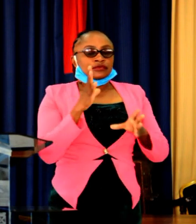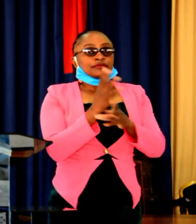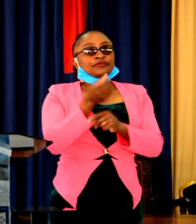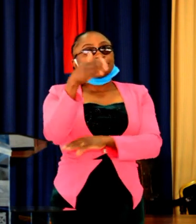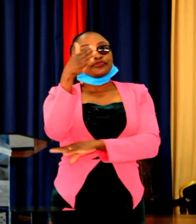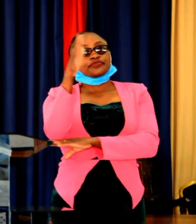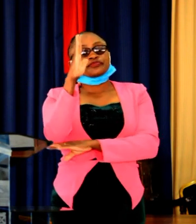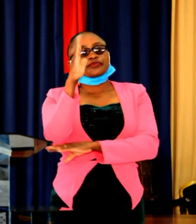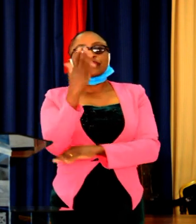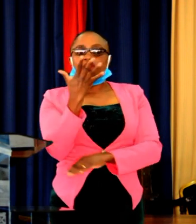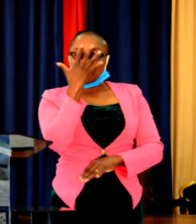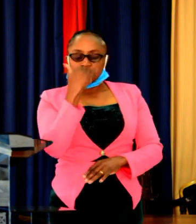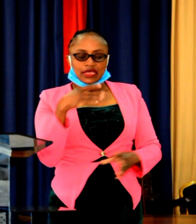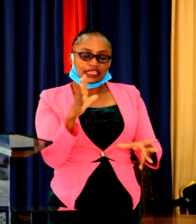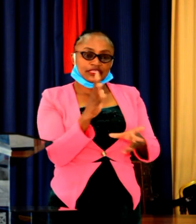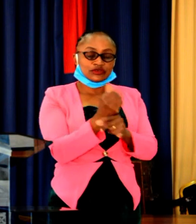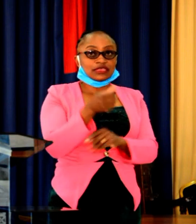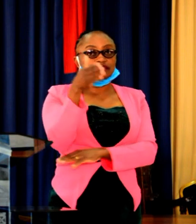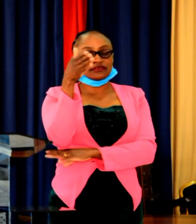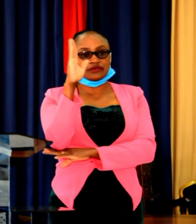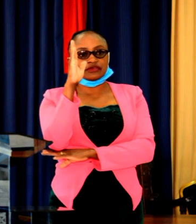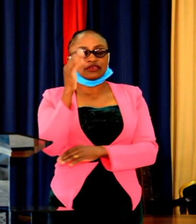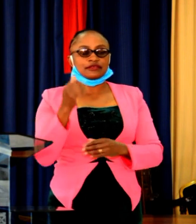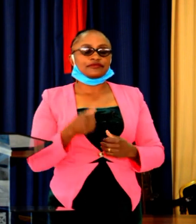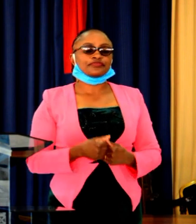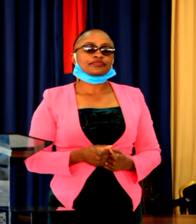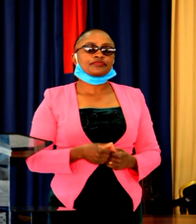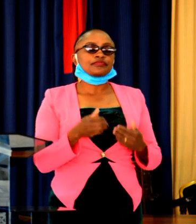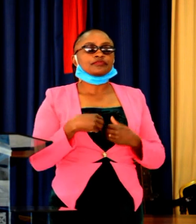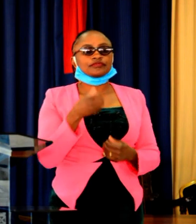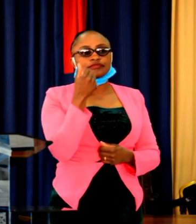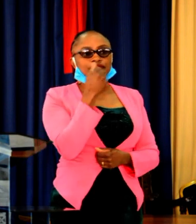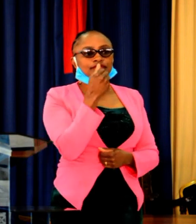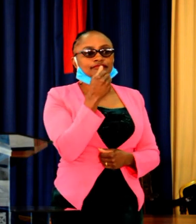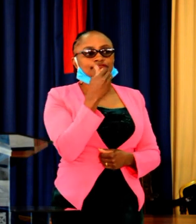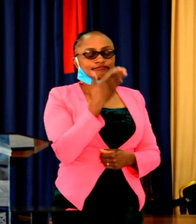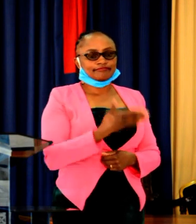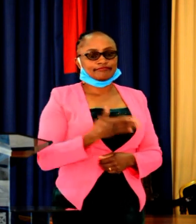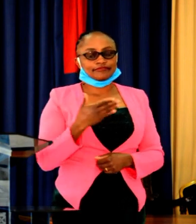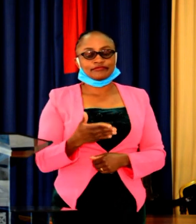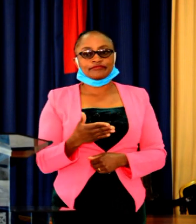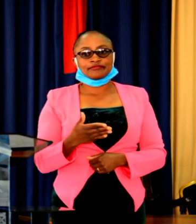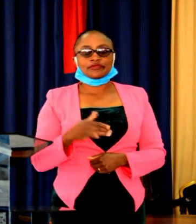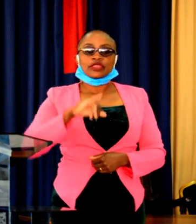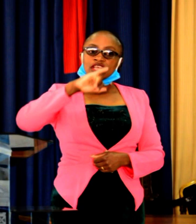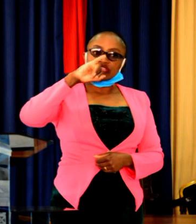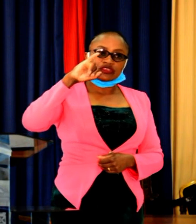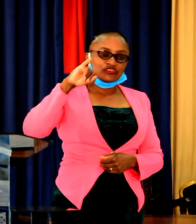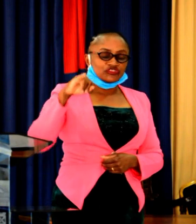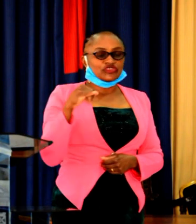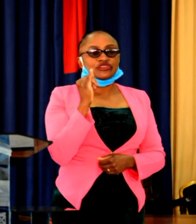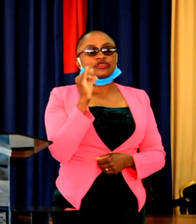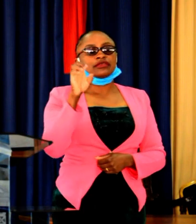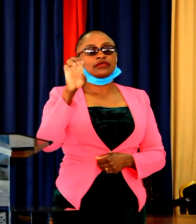Mungu? Mambo kama matano hivi nitataja. Why must we trust in the Lord? Yeremia 33